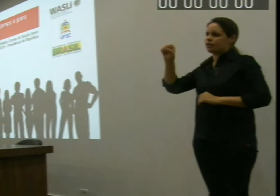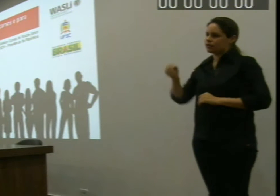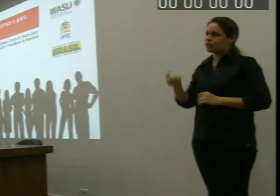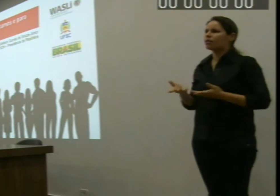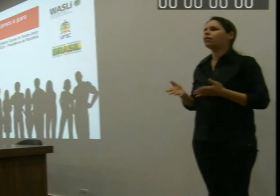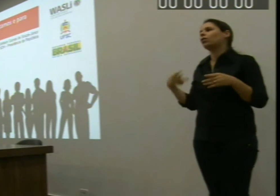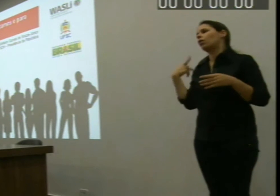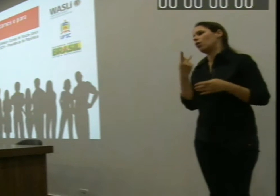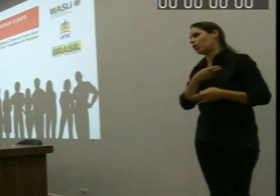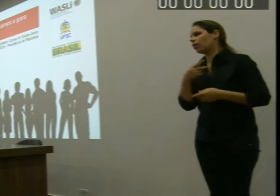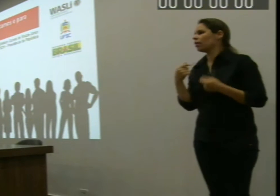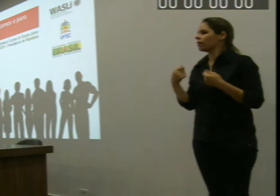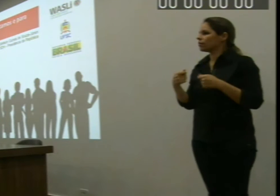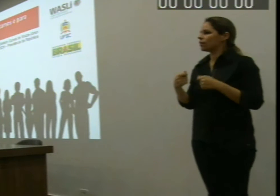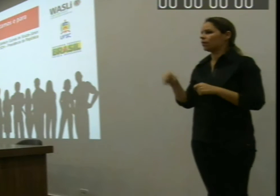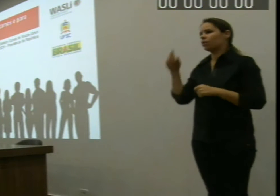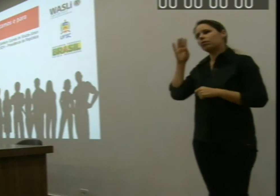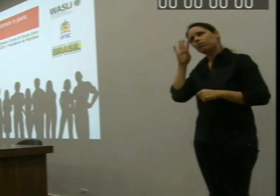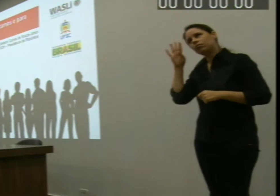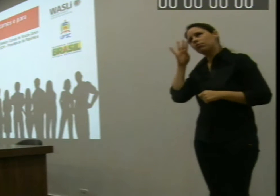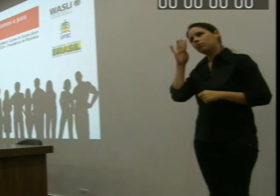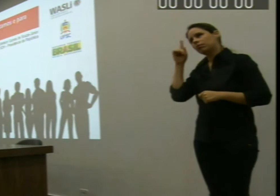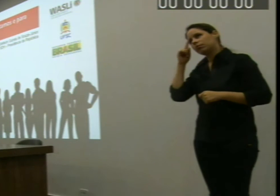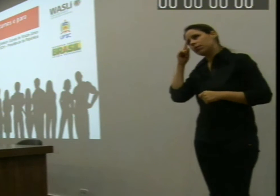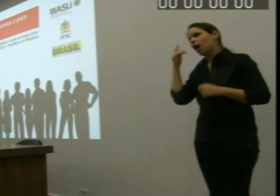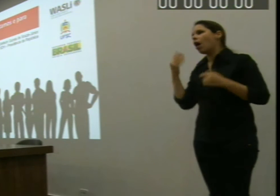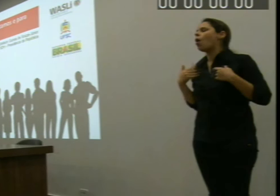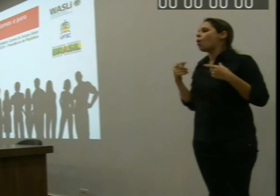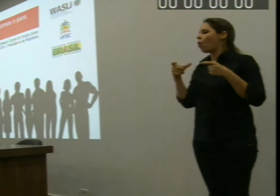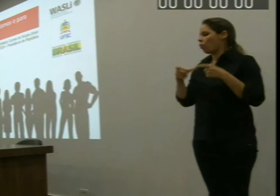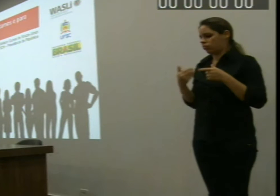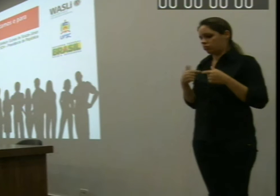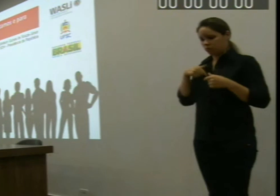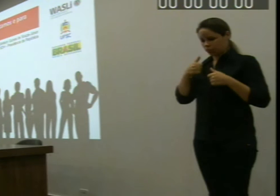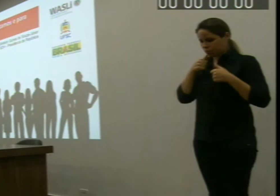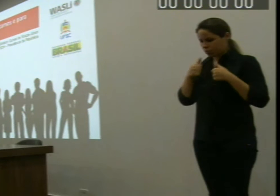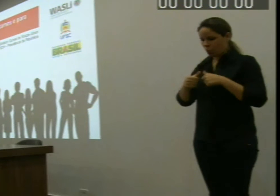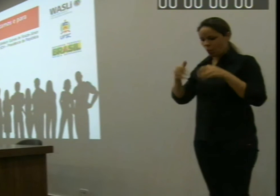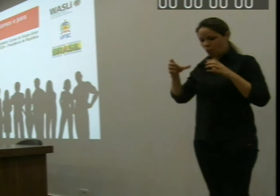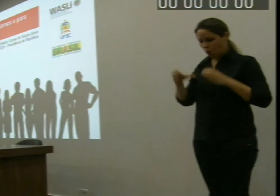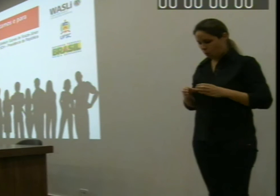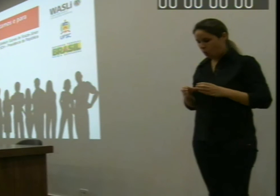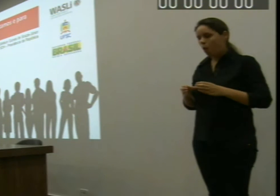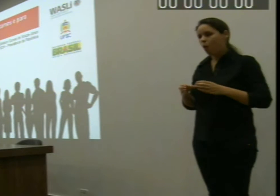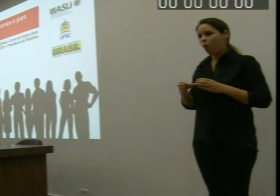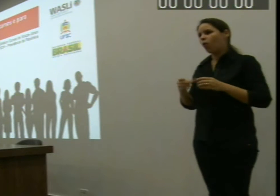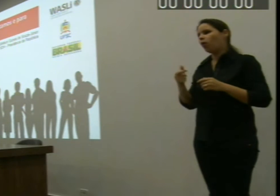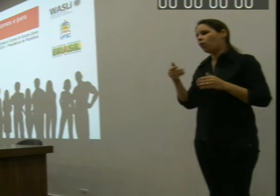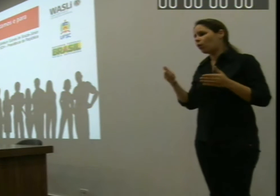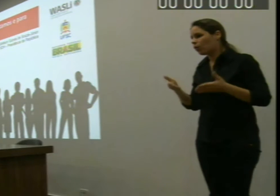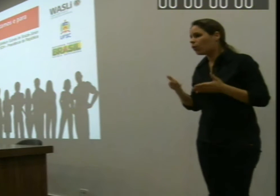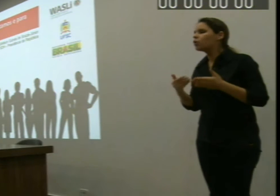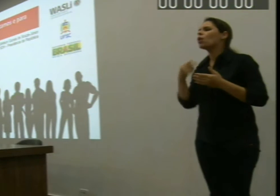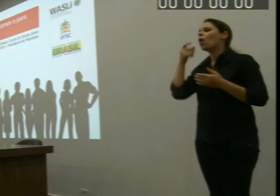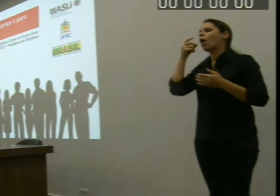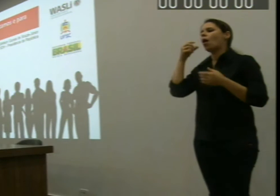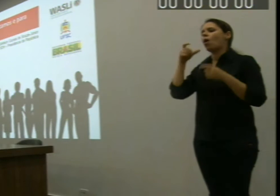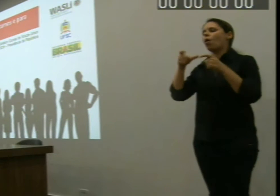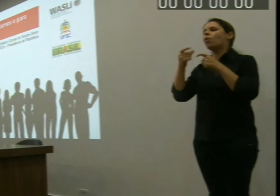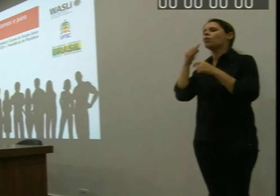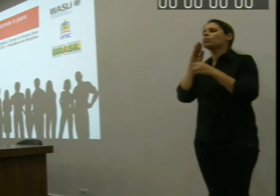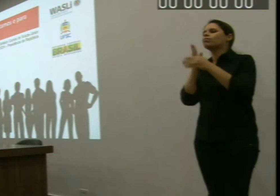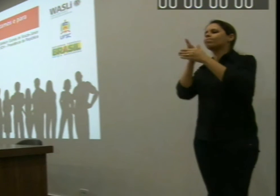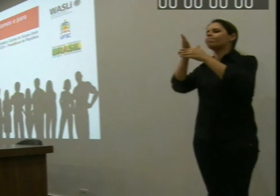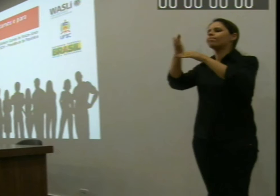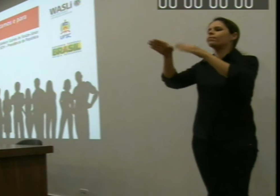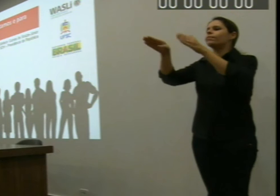reflexão de onde estamos e Para onde vamos ou para onde queremos ir também né ou a onde queremos chegar a gente não pode negar